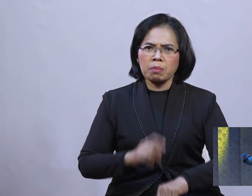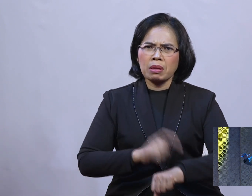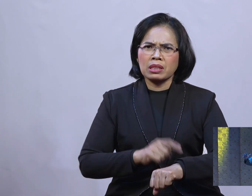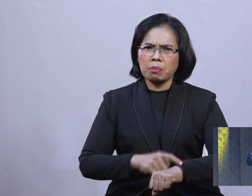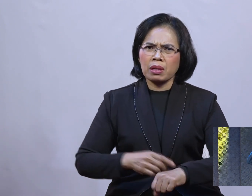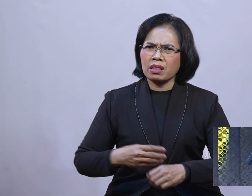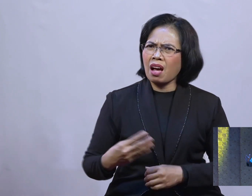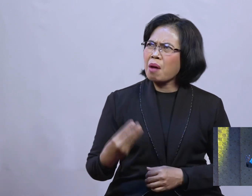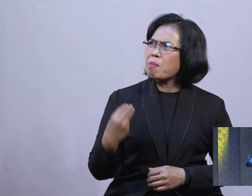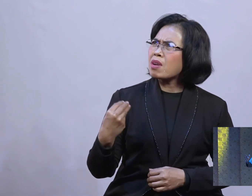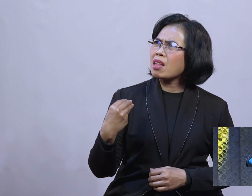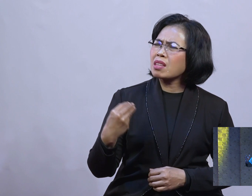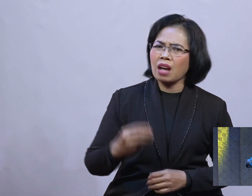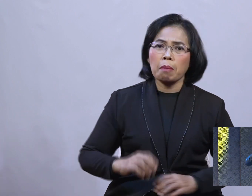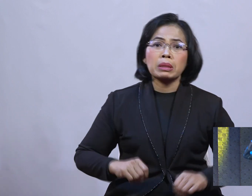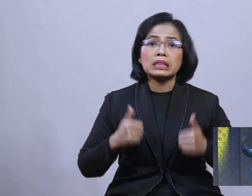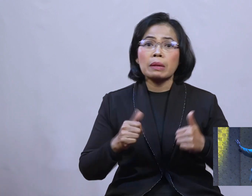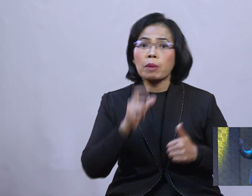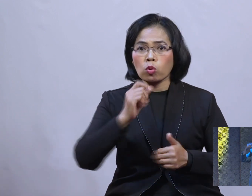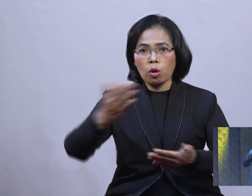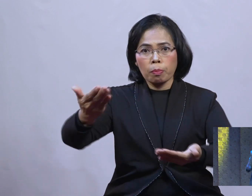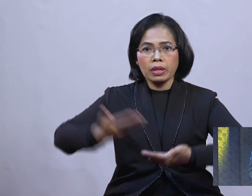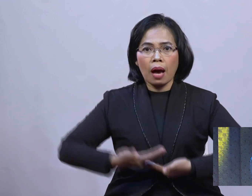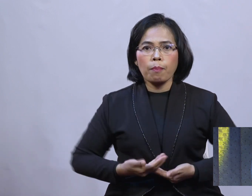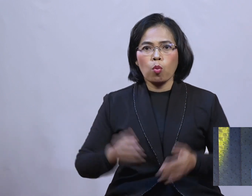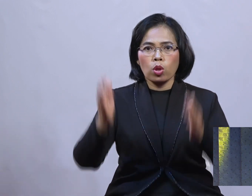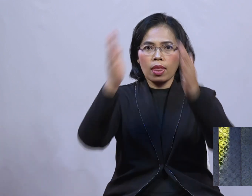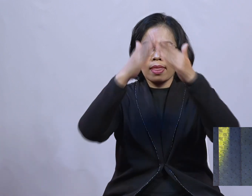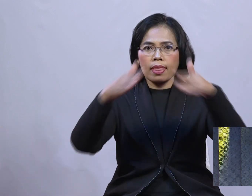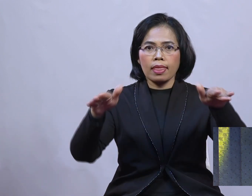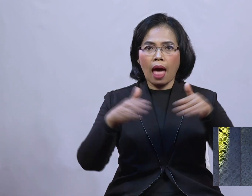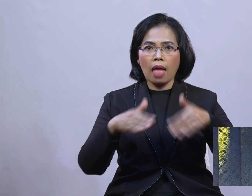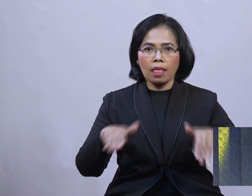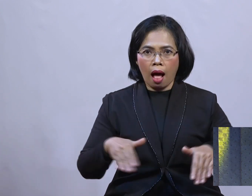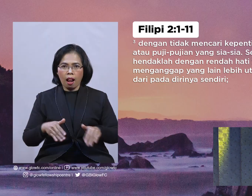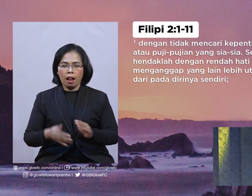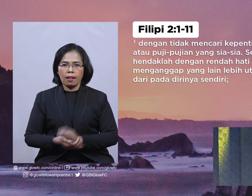menantikan persiapan untuk menyambut Natal